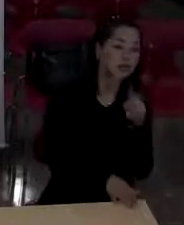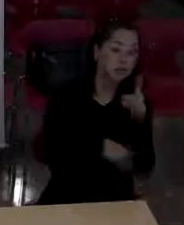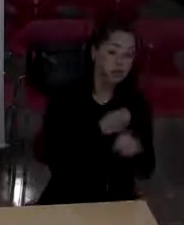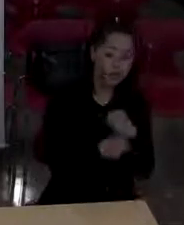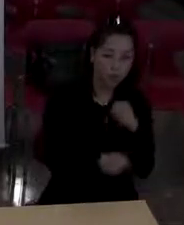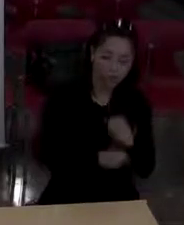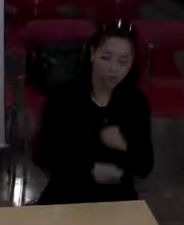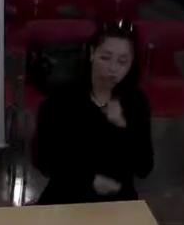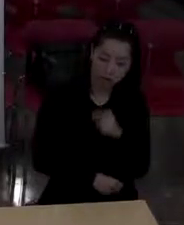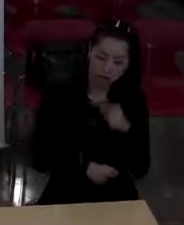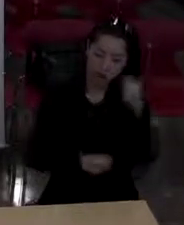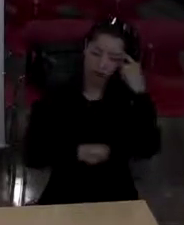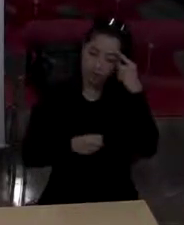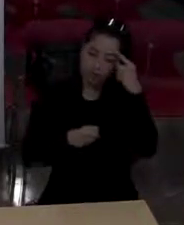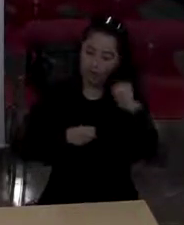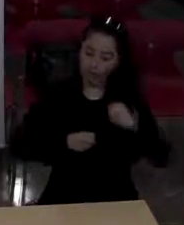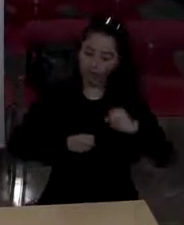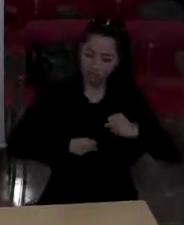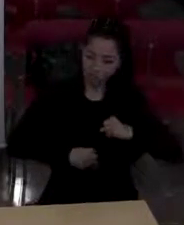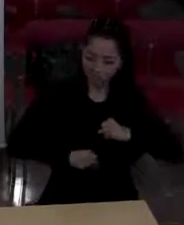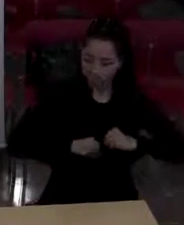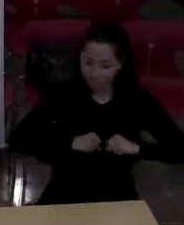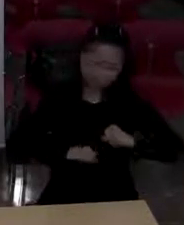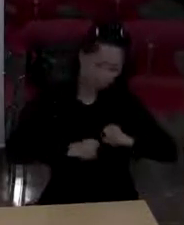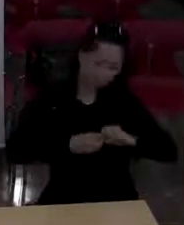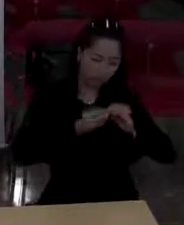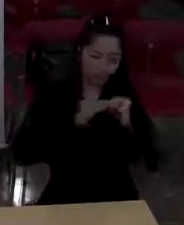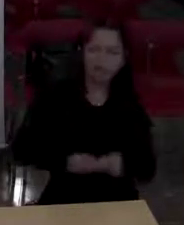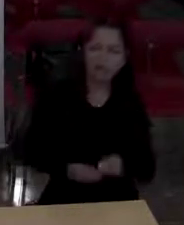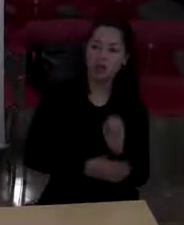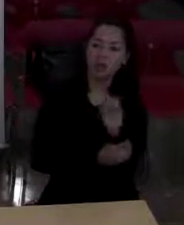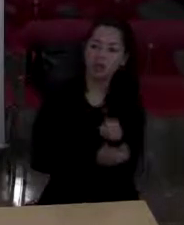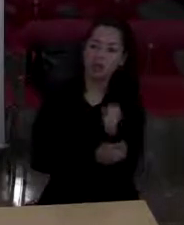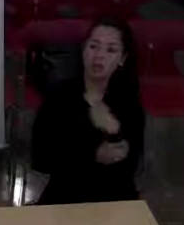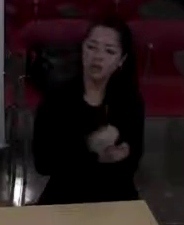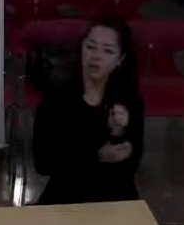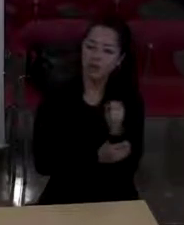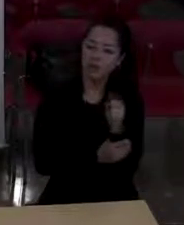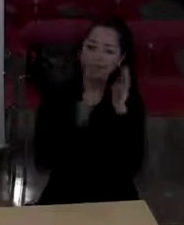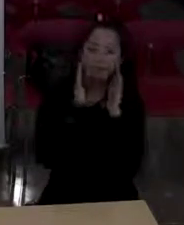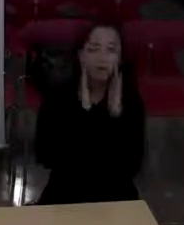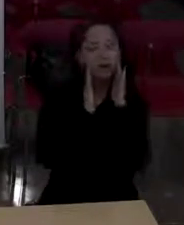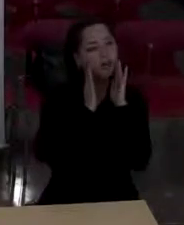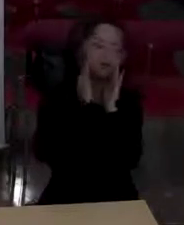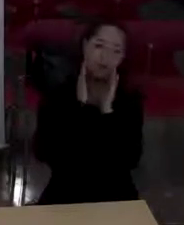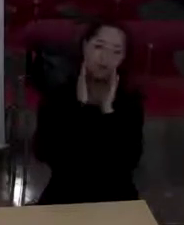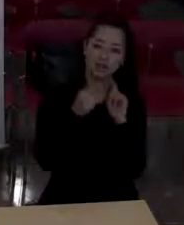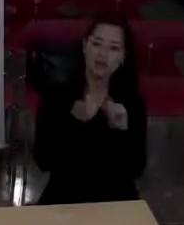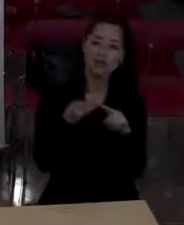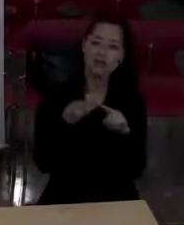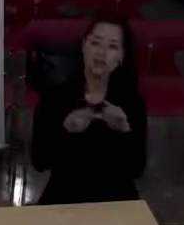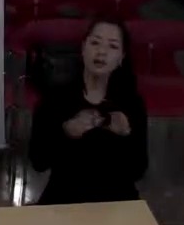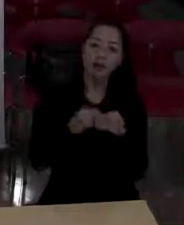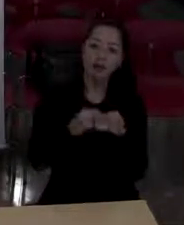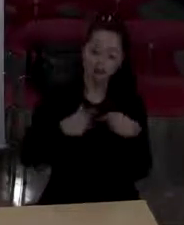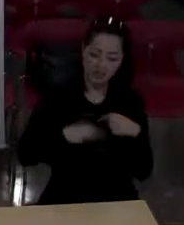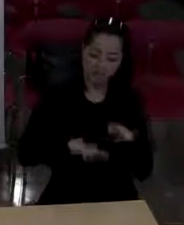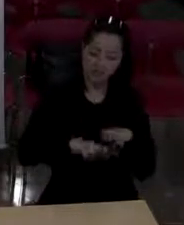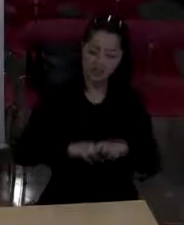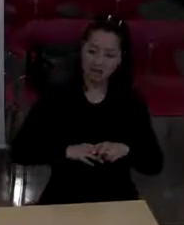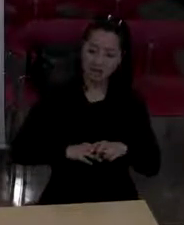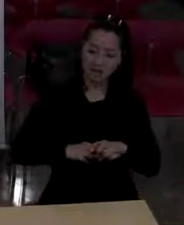en el desarrollo motor se sentara y pudiera hacer movimientos de cabeza también para poder ubicar el sonido. Aquí en